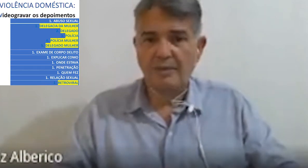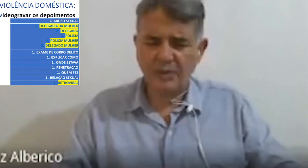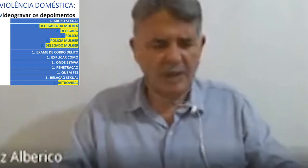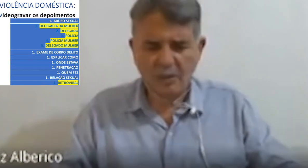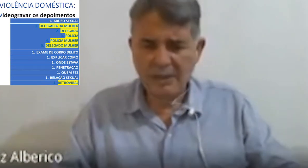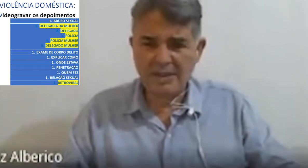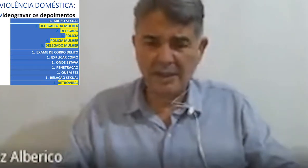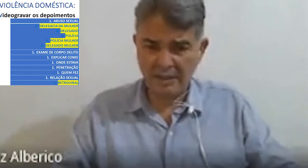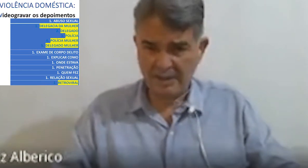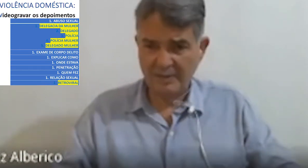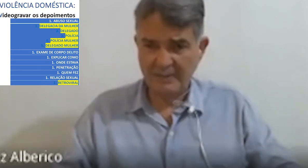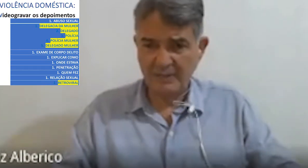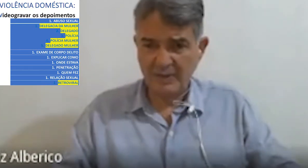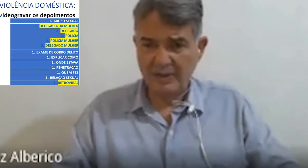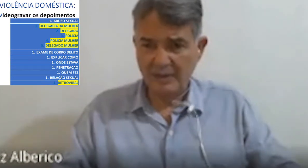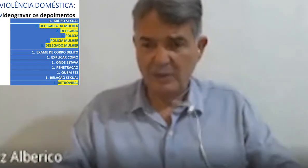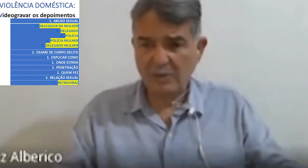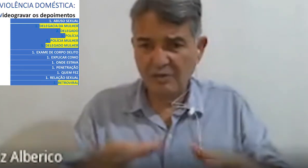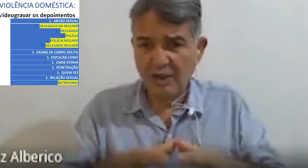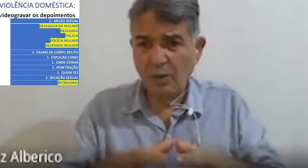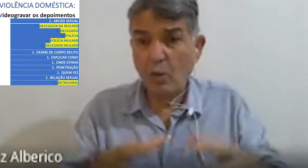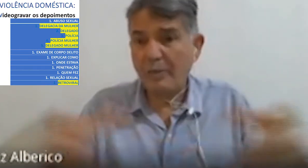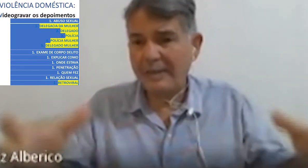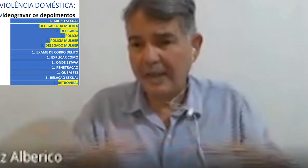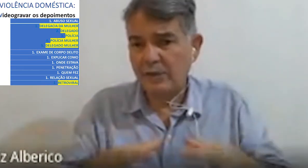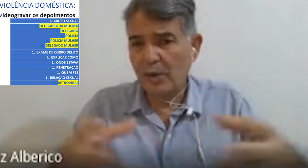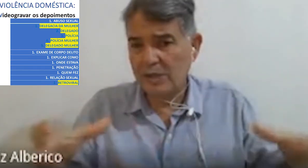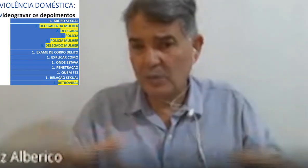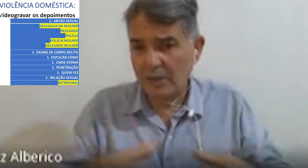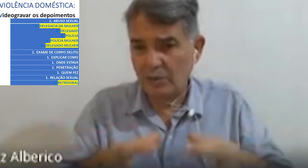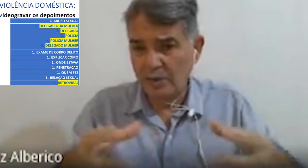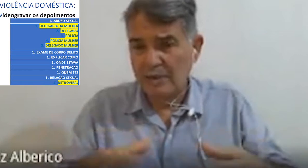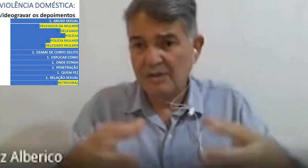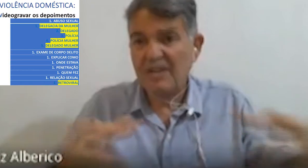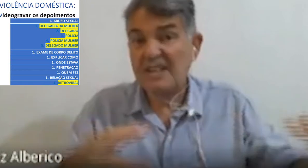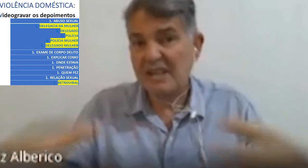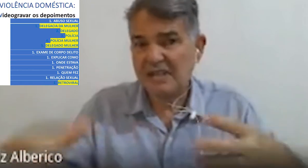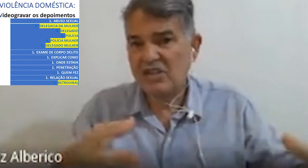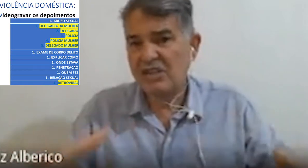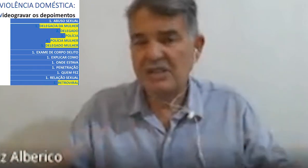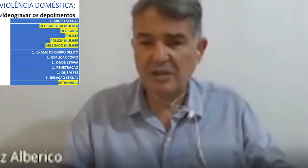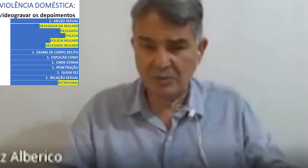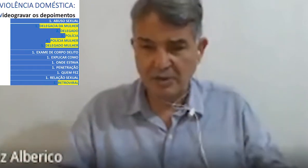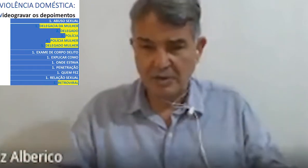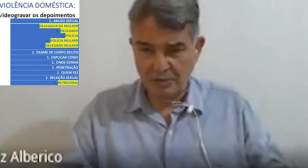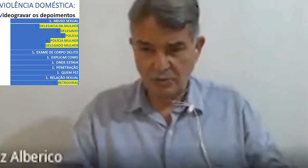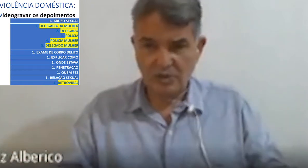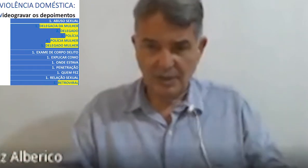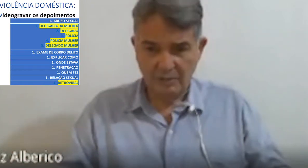Porque realmente é sacana. Não tiveram a hombridade, o respeito e fazer essa distinção dos